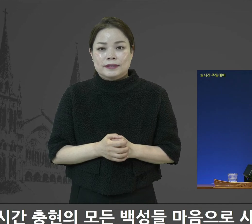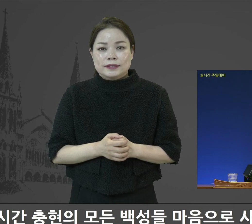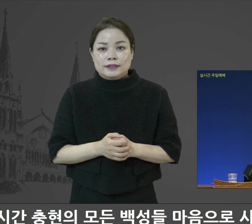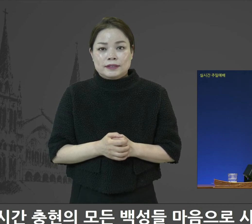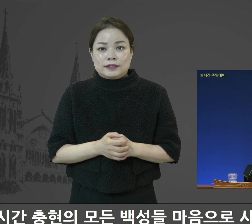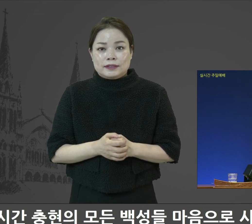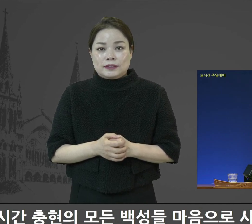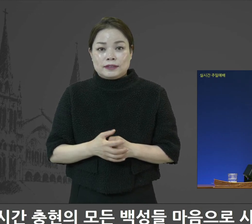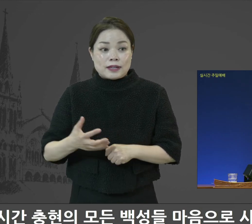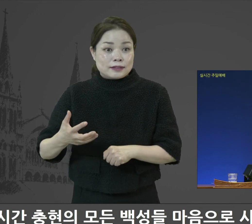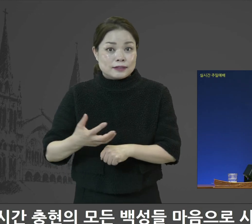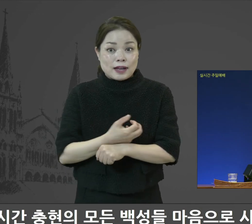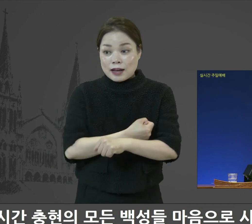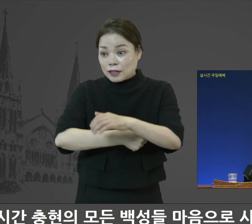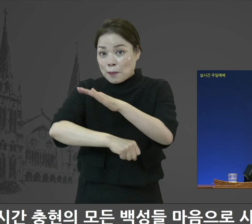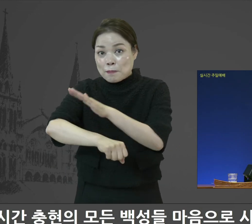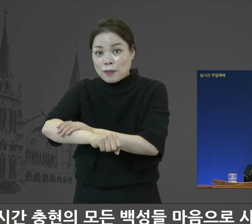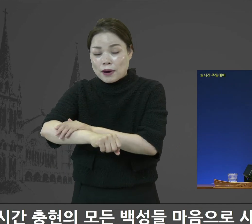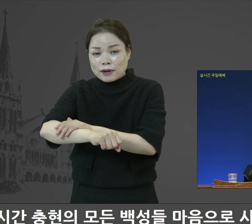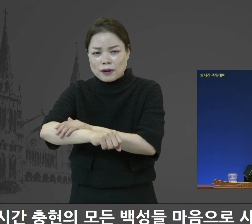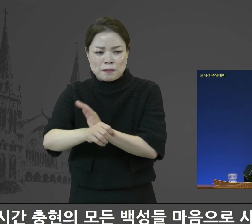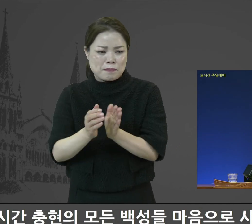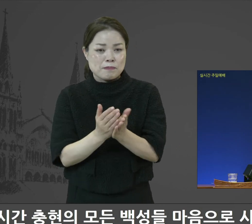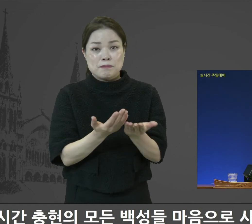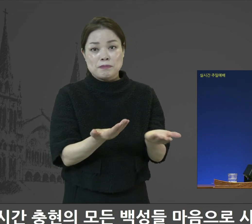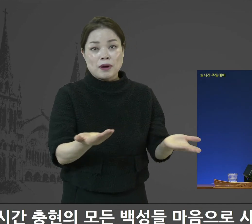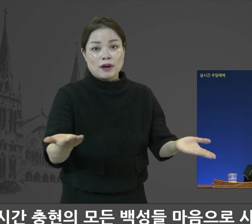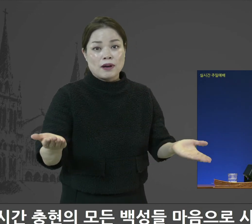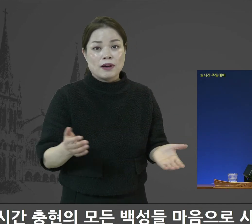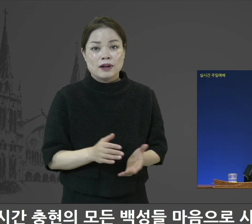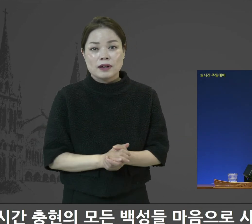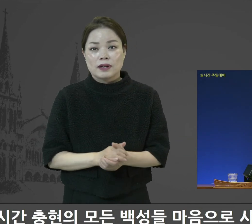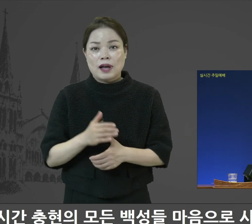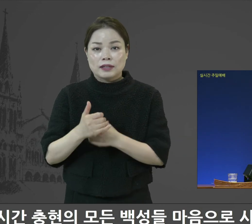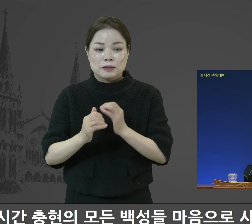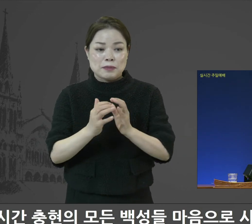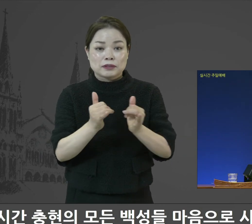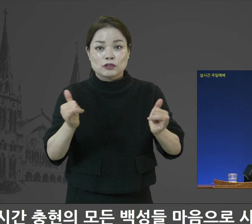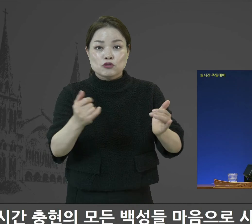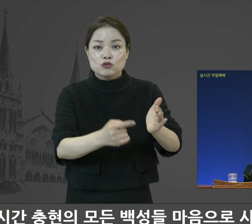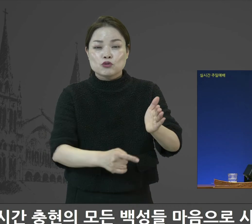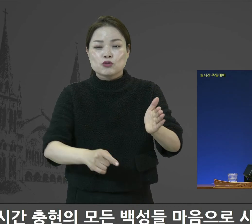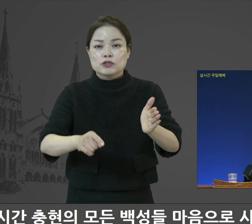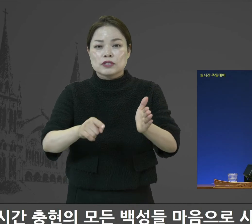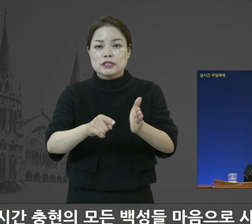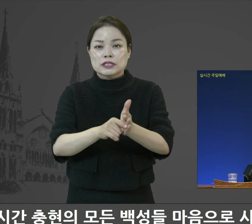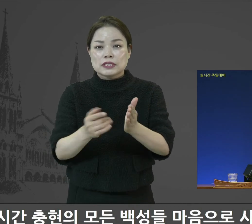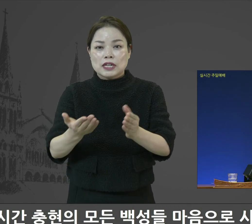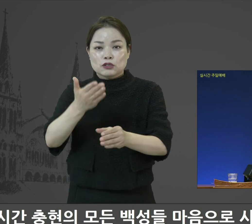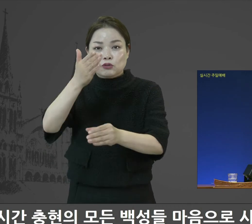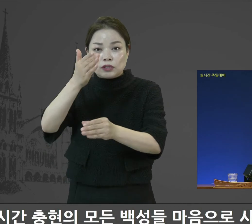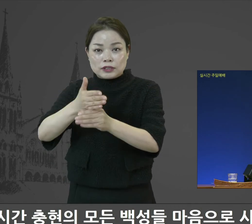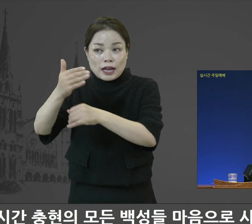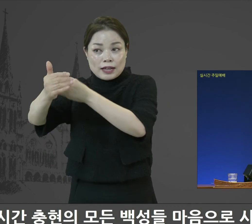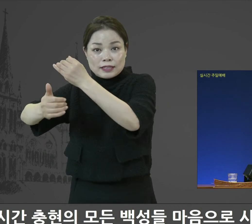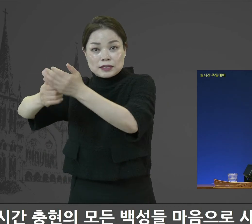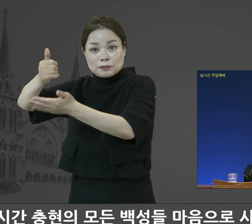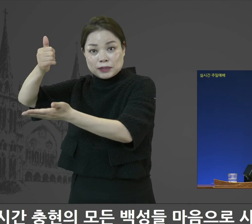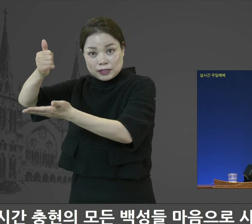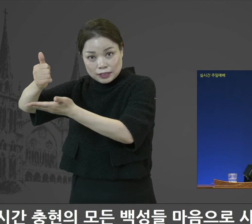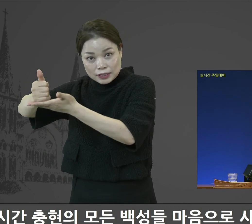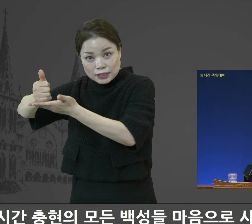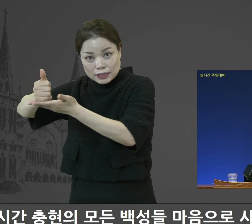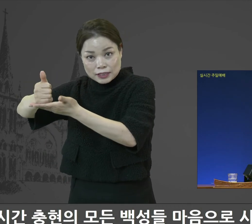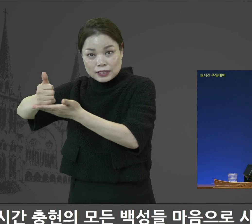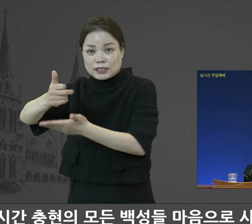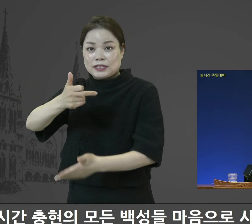강한 팔로 팔을 펼치사 하나님의 백성들을 향하여 일하시는 하나님, 그 하나님이